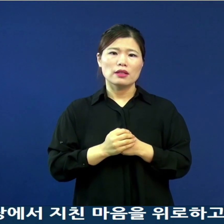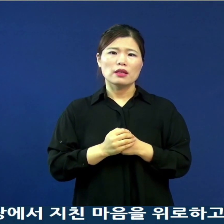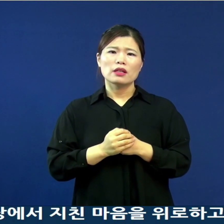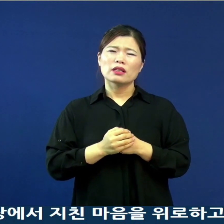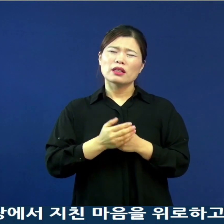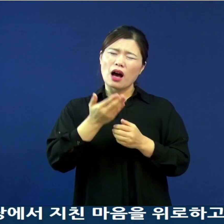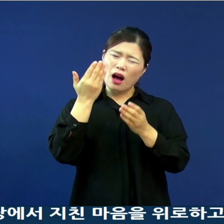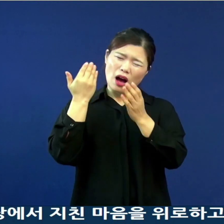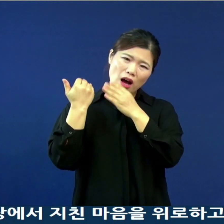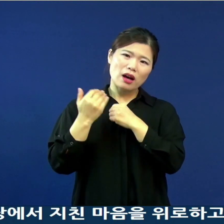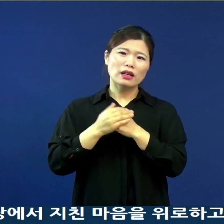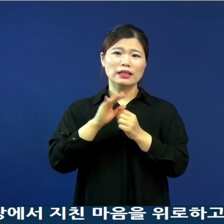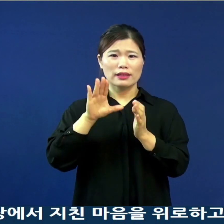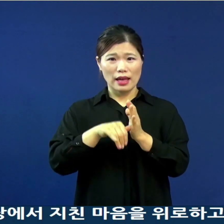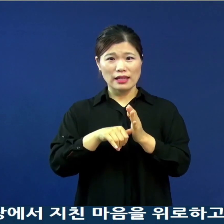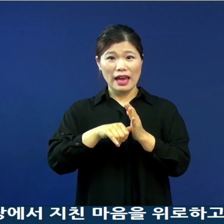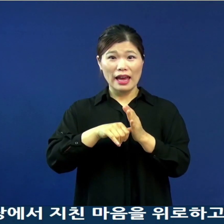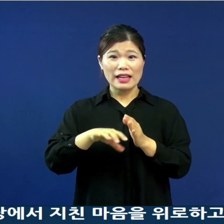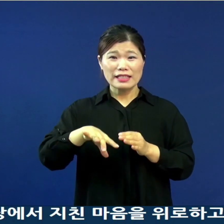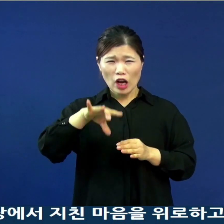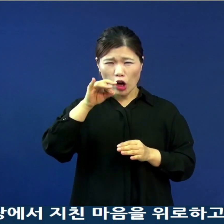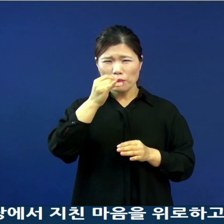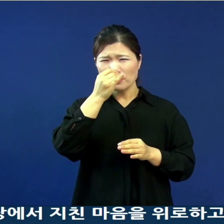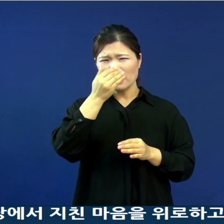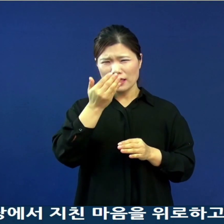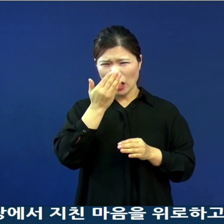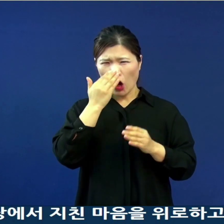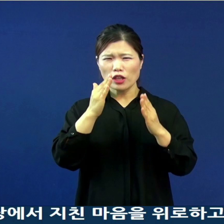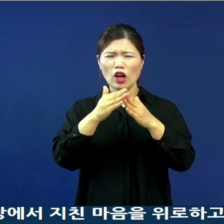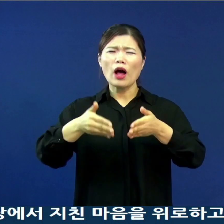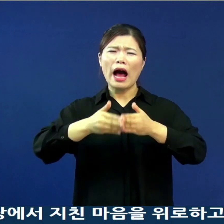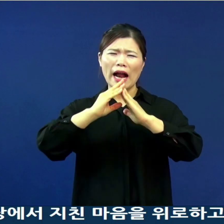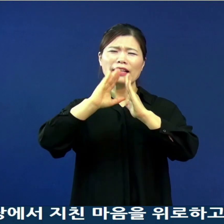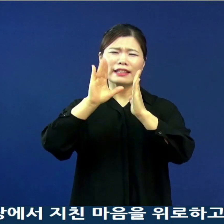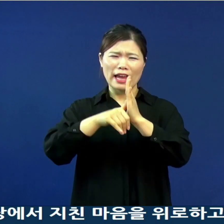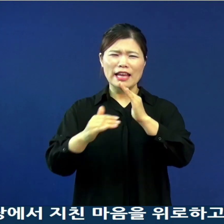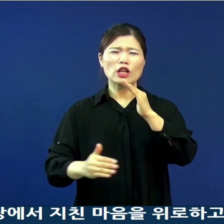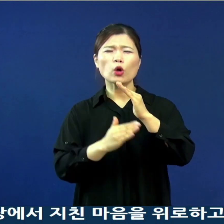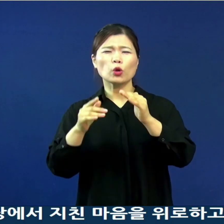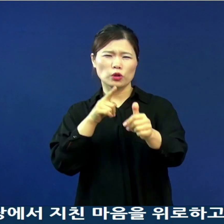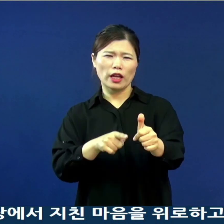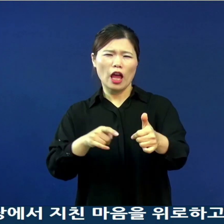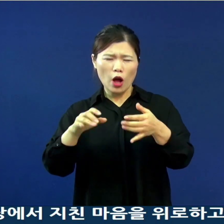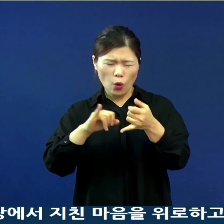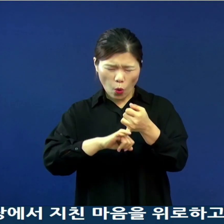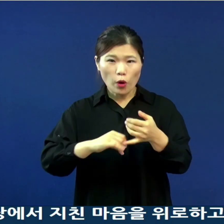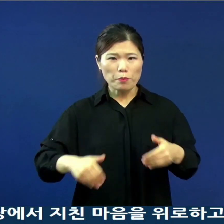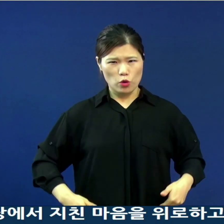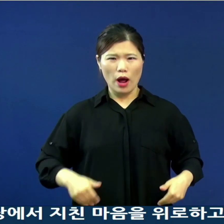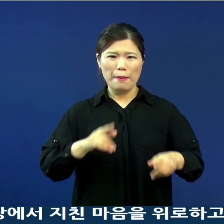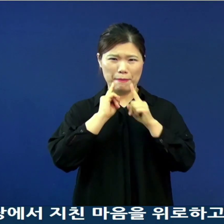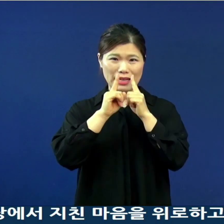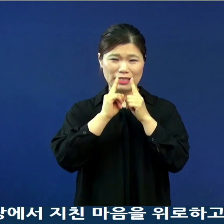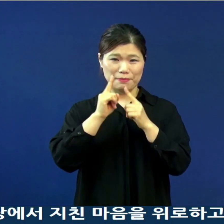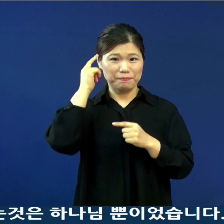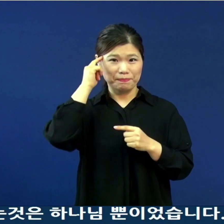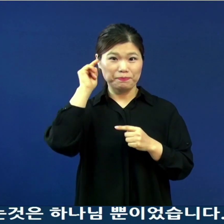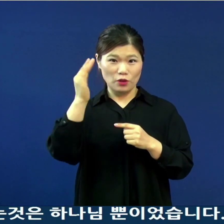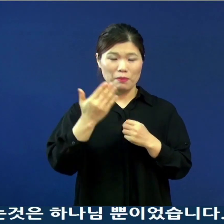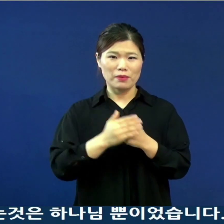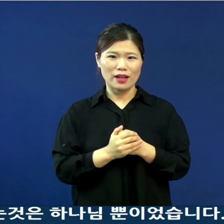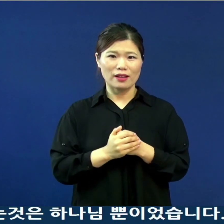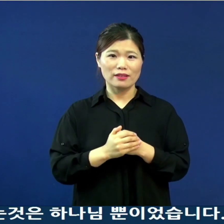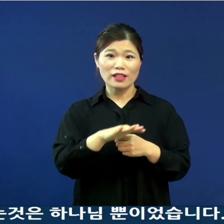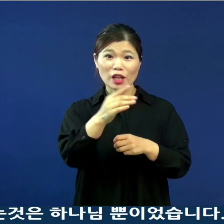성도들에게는 꼭 필요했던 하늘의 말씀이었다고 확신합니다. 여러분,